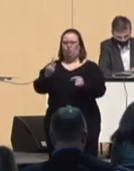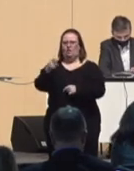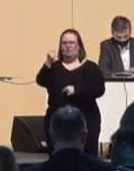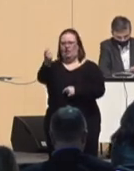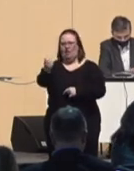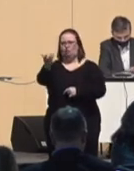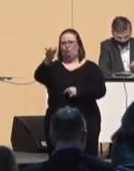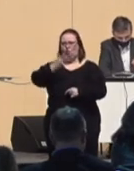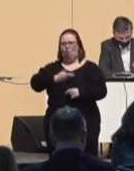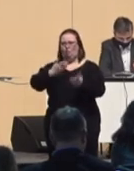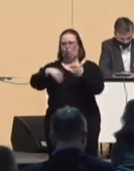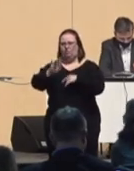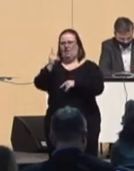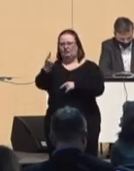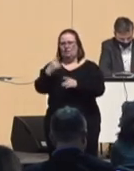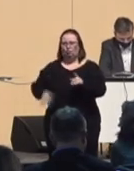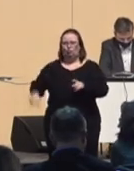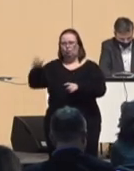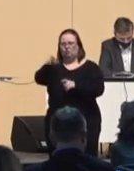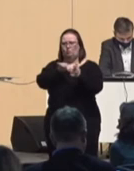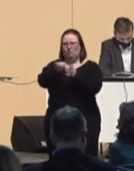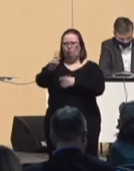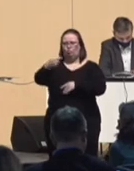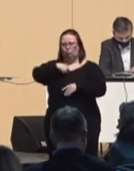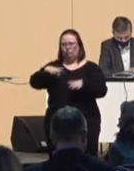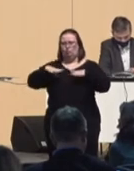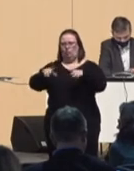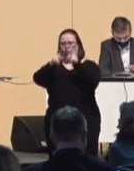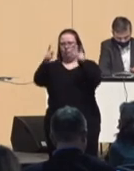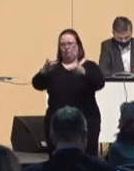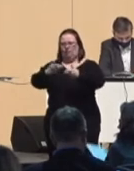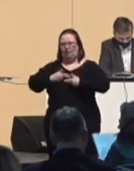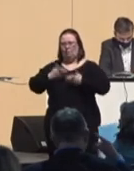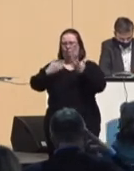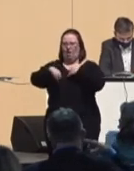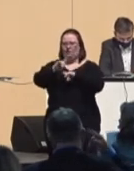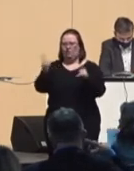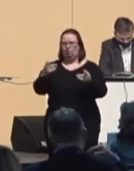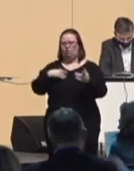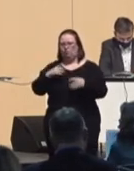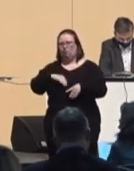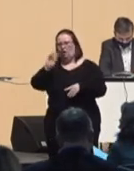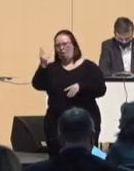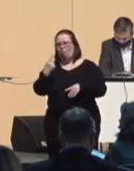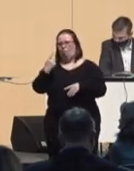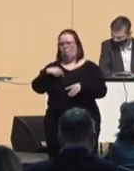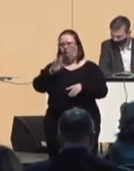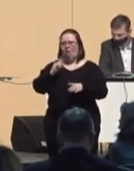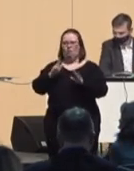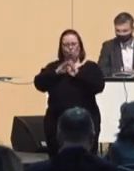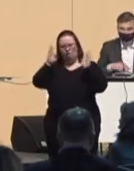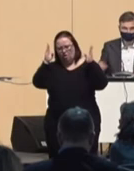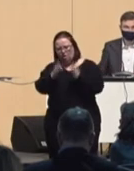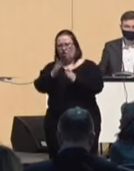Geld zu erstatten, was sie extra bezahlen müssen, um uns ein Gesundheitskonzept zu geben. Darauf müssen wir uns doch bitte mal jetzt